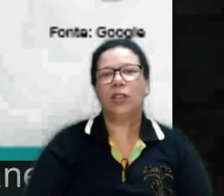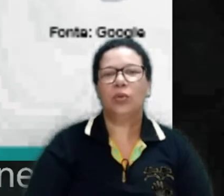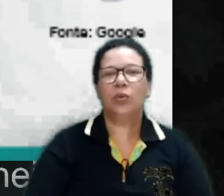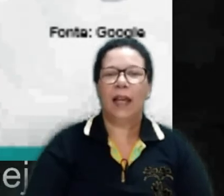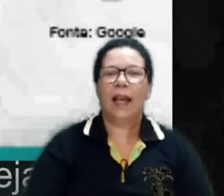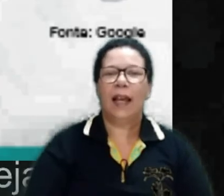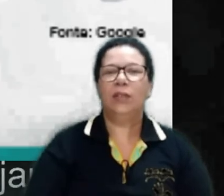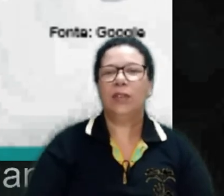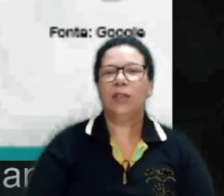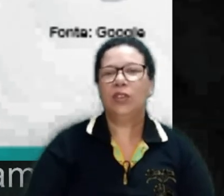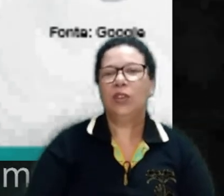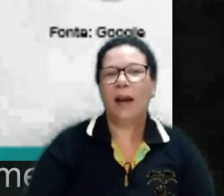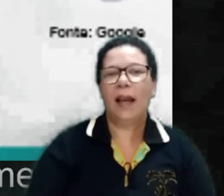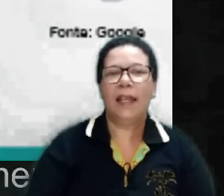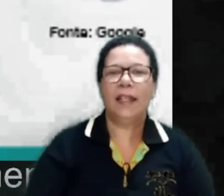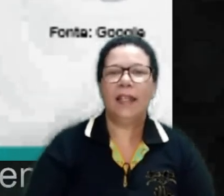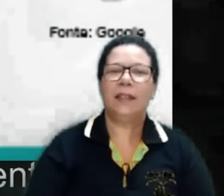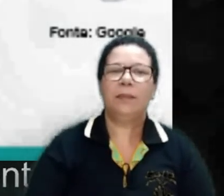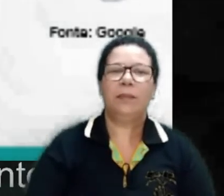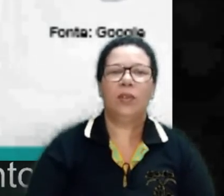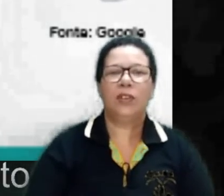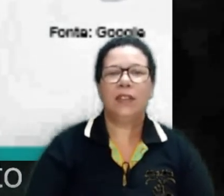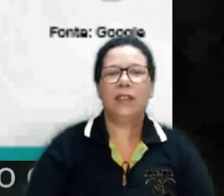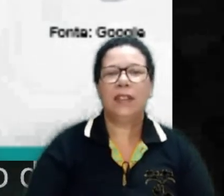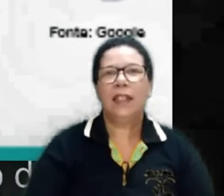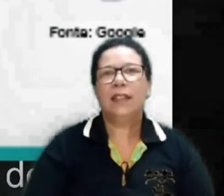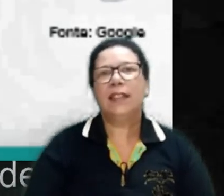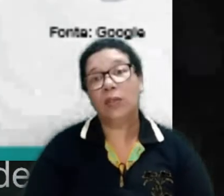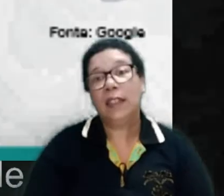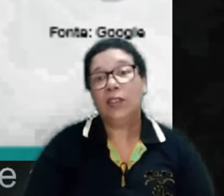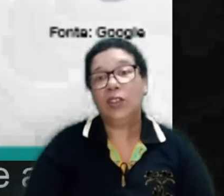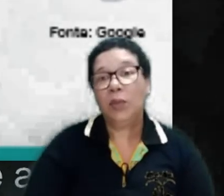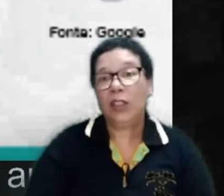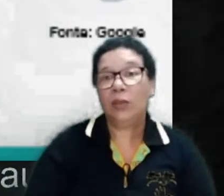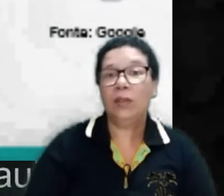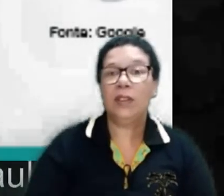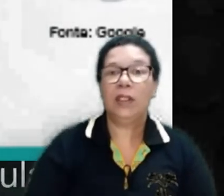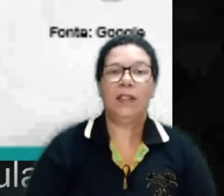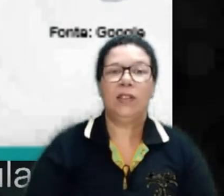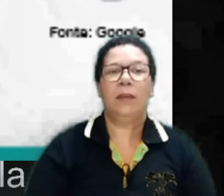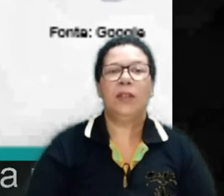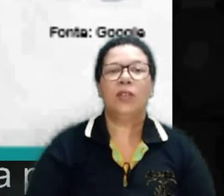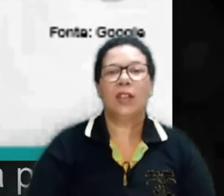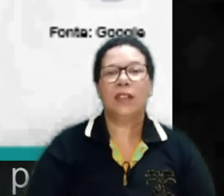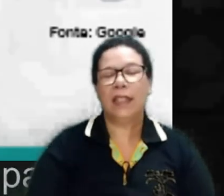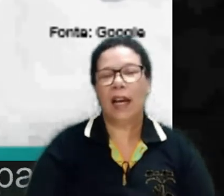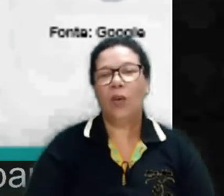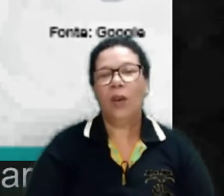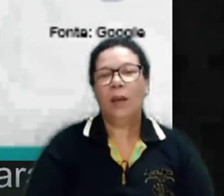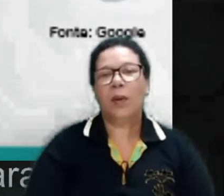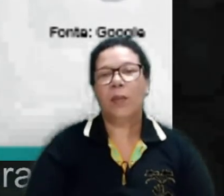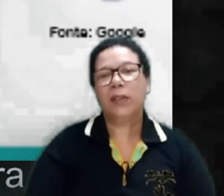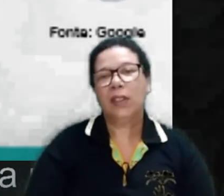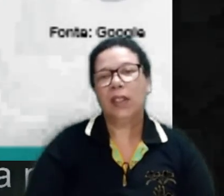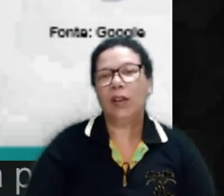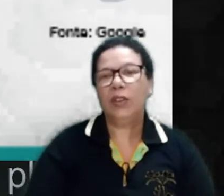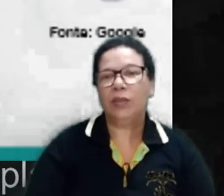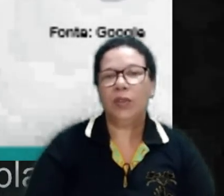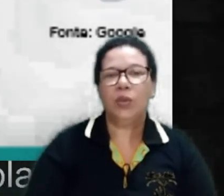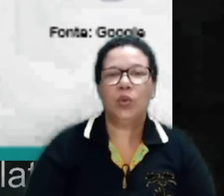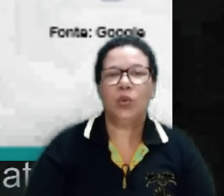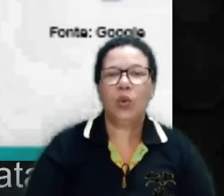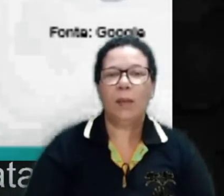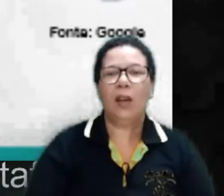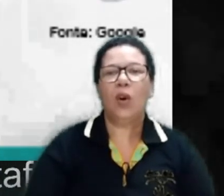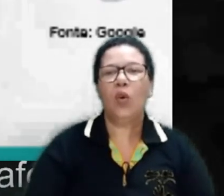comunidade surda a redução de barreiras e pontes nas relações, diminuindo seu isolamento social, proporcionando ao